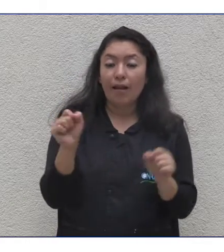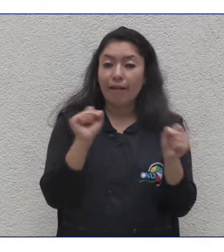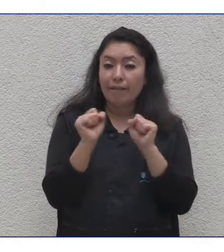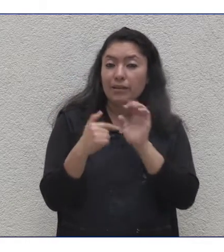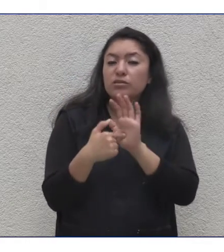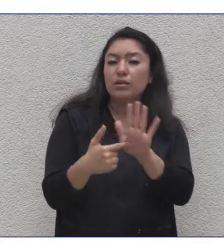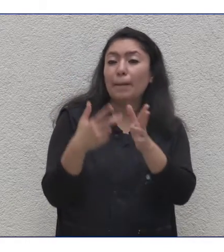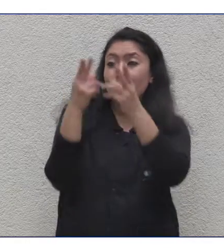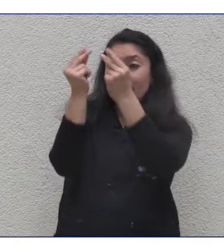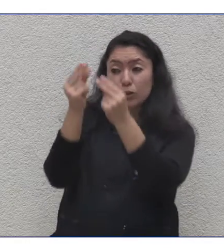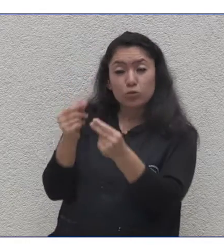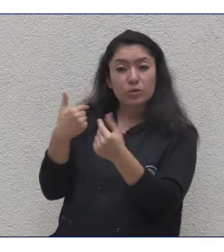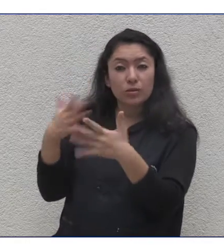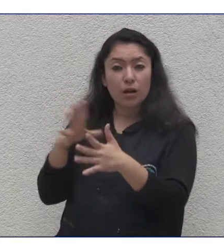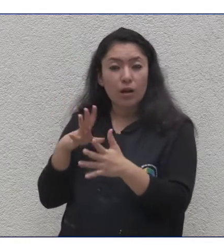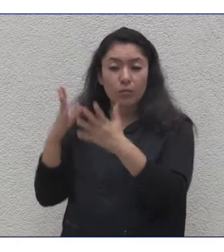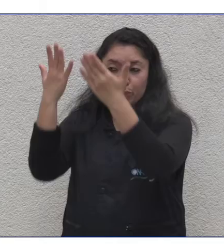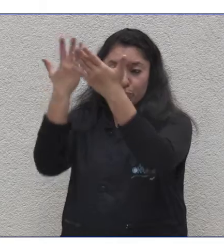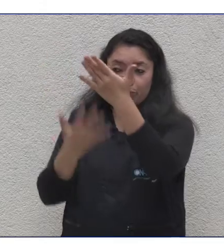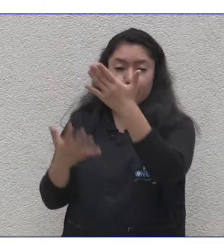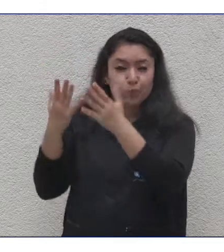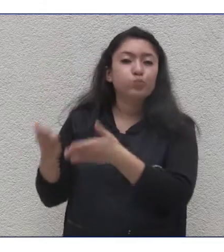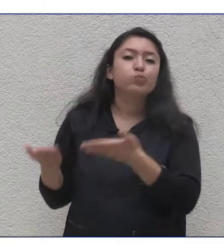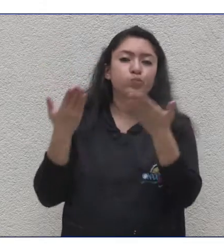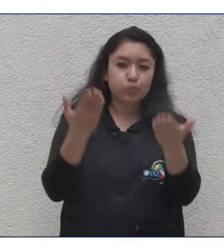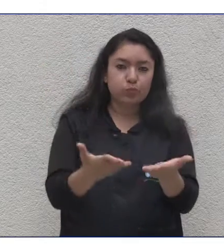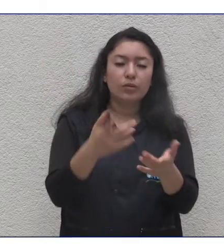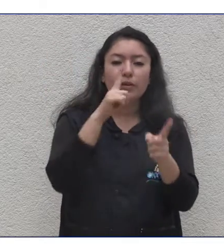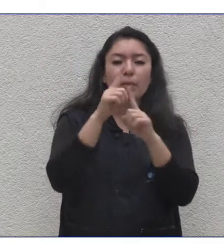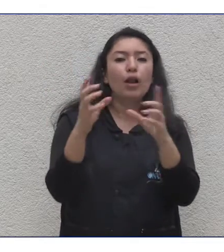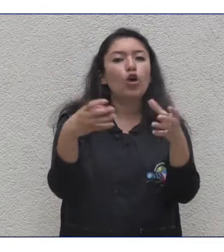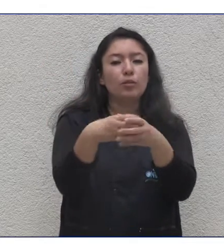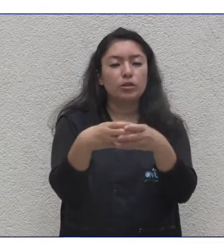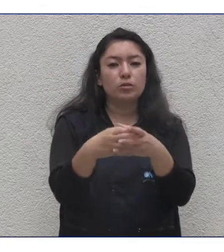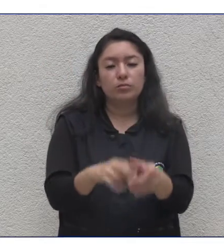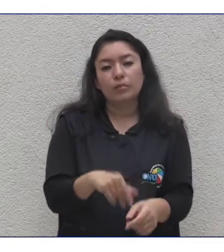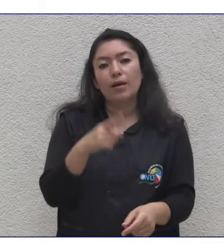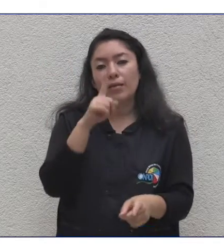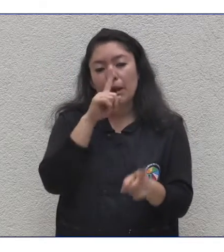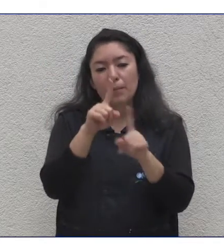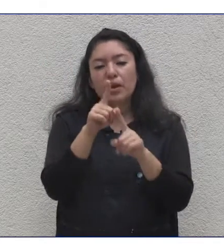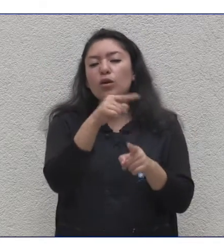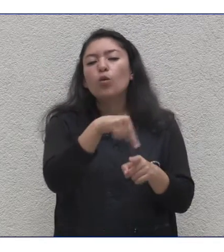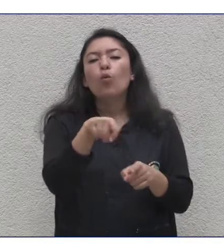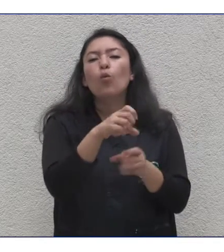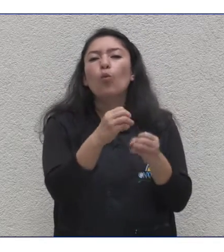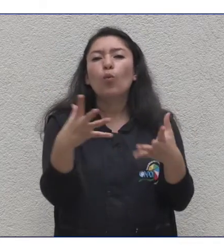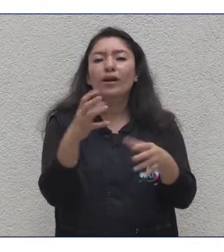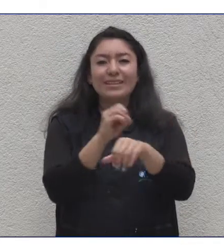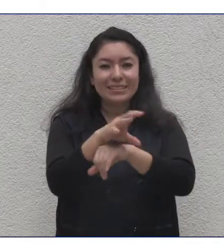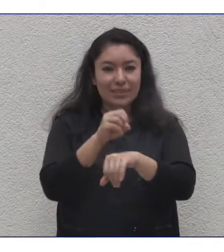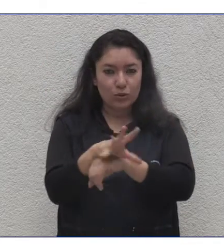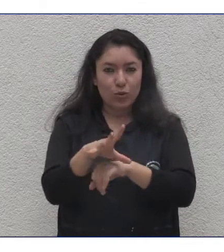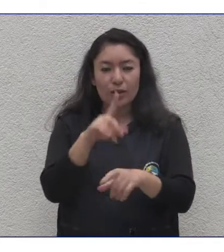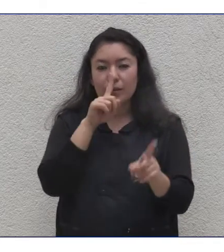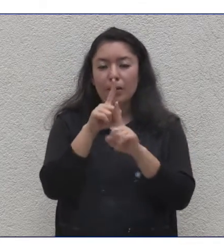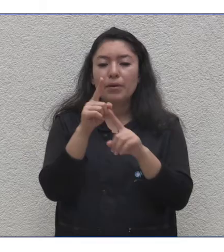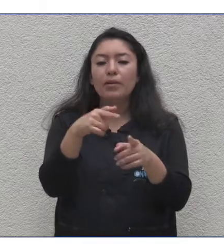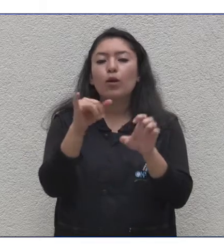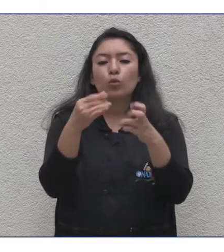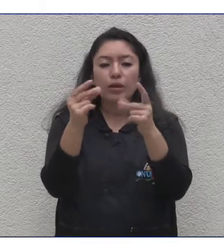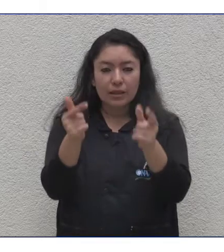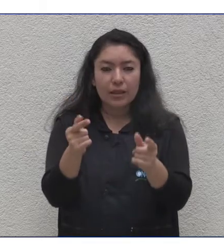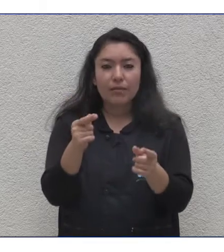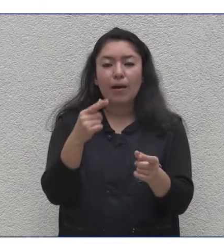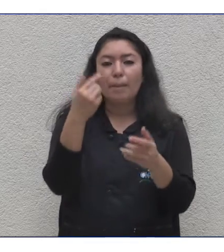el ejercicio de su presupuesto asignado por bloque legislativo y comisión, el listado de asesores y asistentes de la Junta